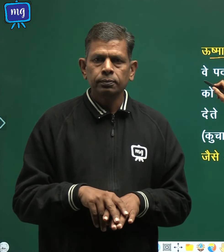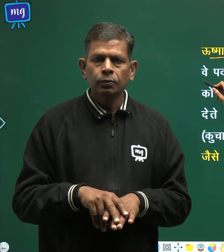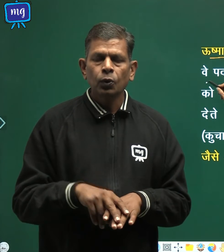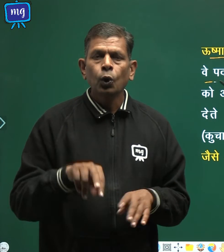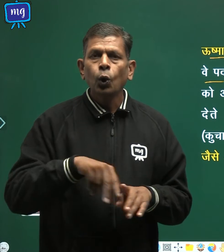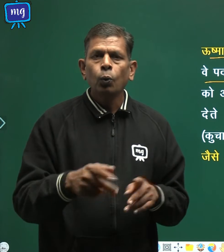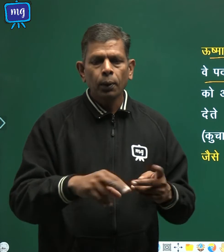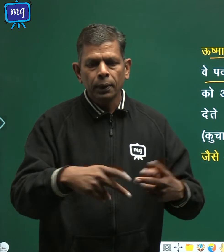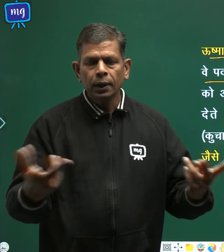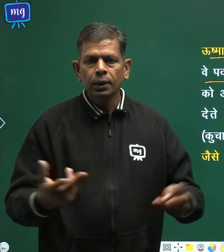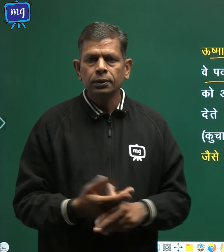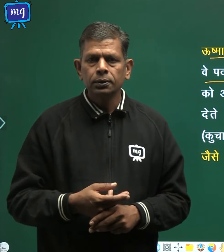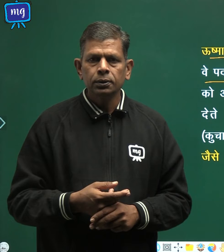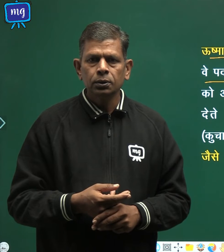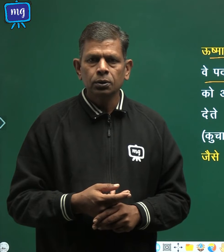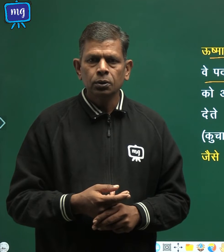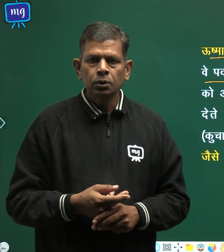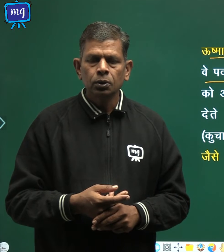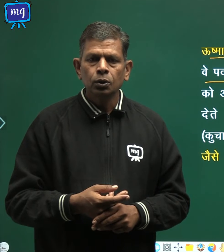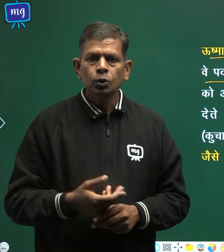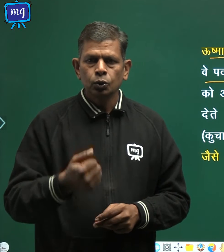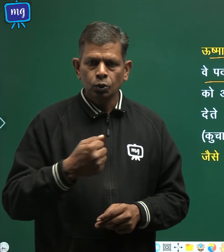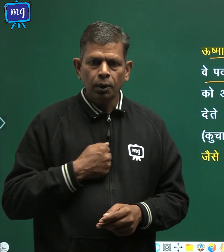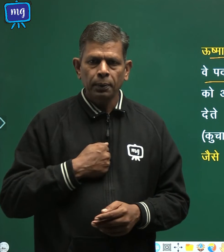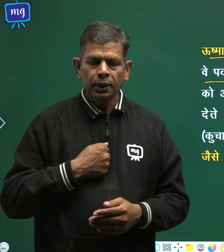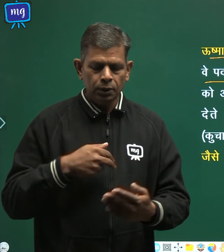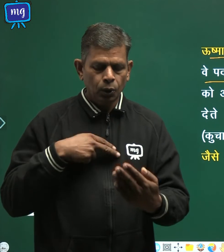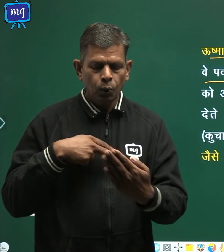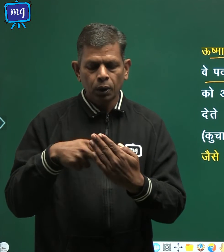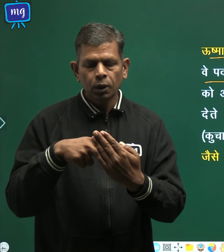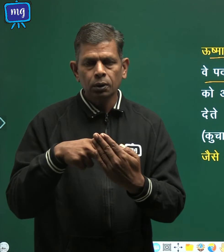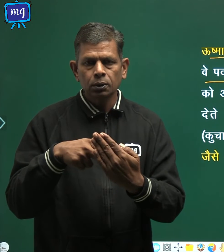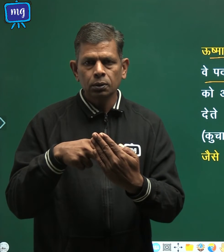वे पदार्थ जो अपने से होकर